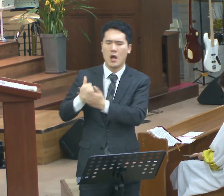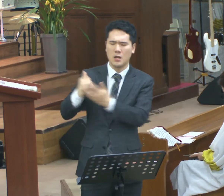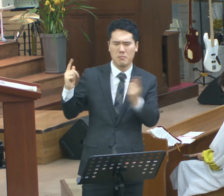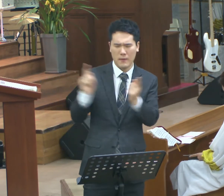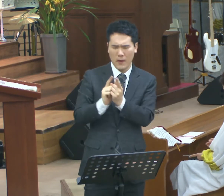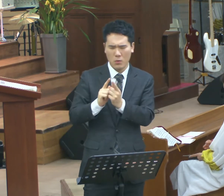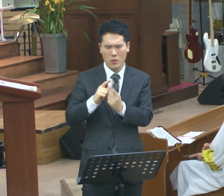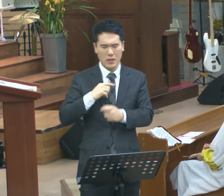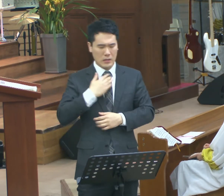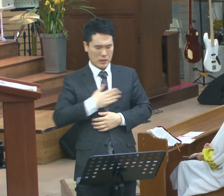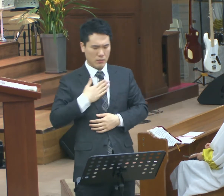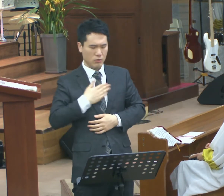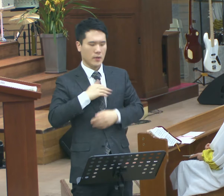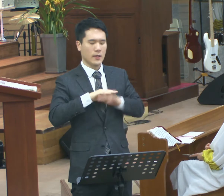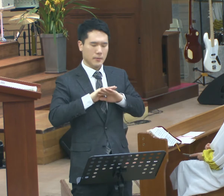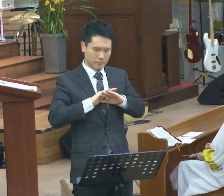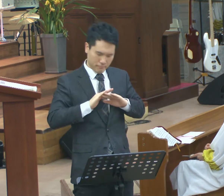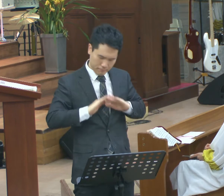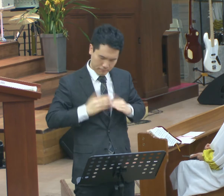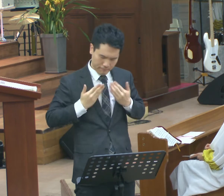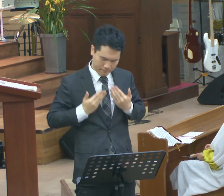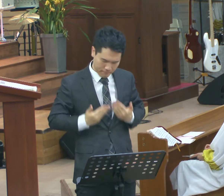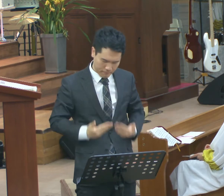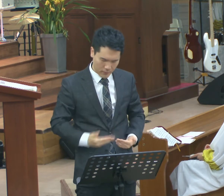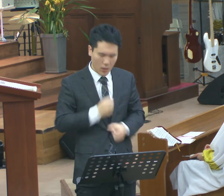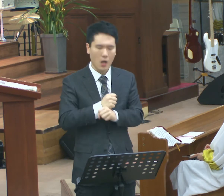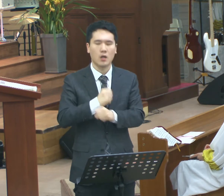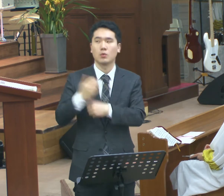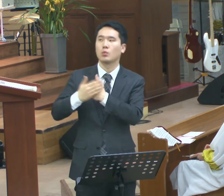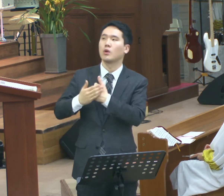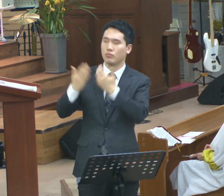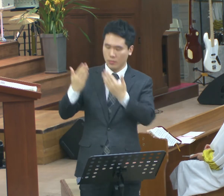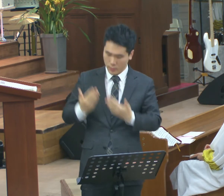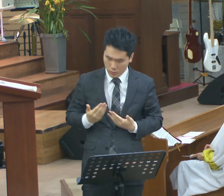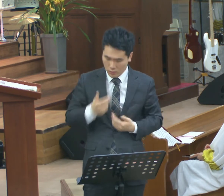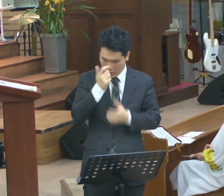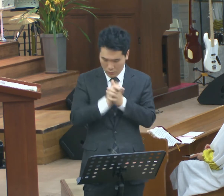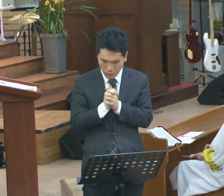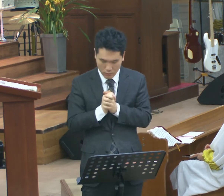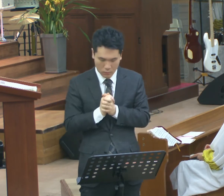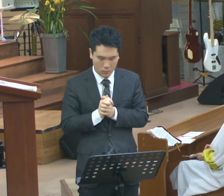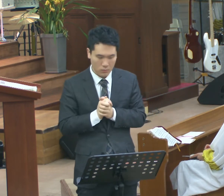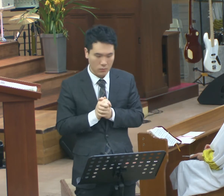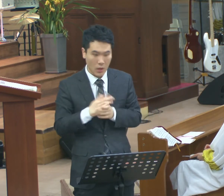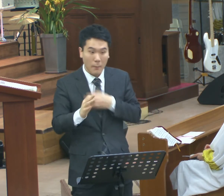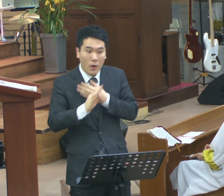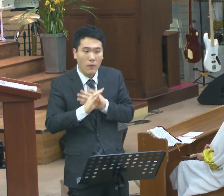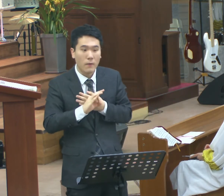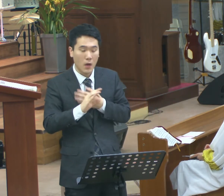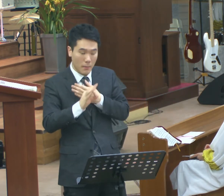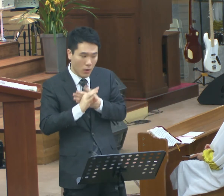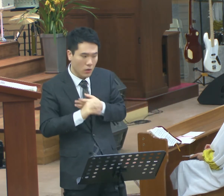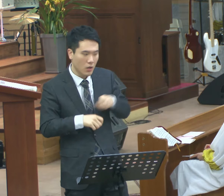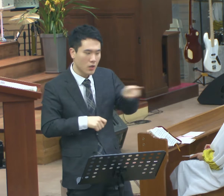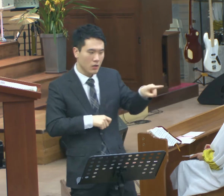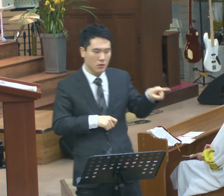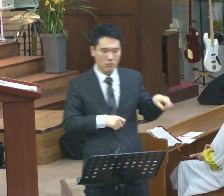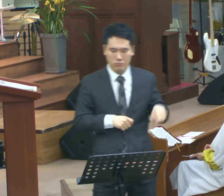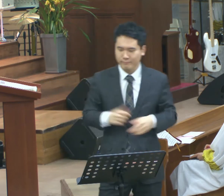기도했거든요. 그러면 신방 오라고 한 집사님 얼굴은 어떻게 될까요? 뭐야? 시기하는 거야?